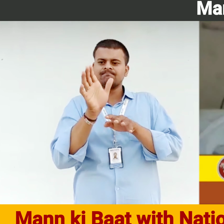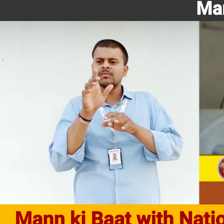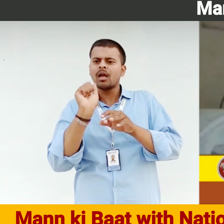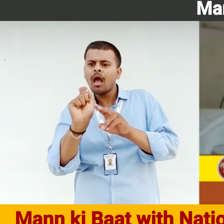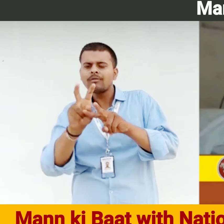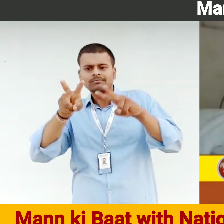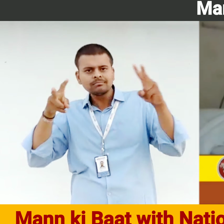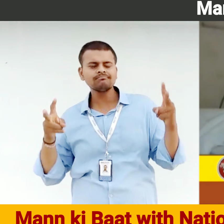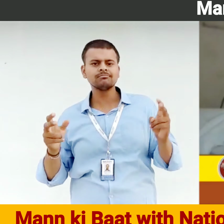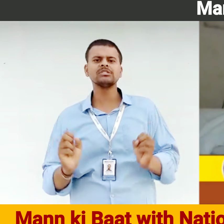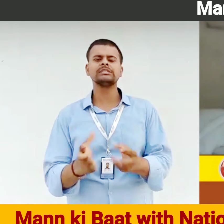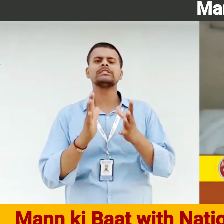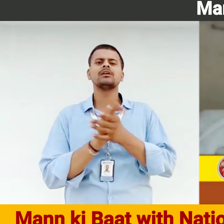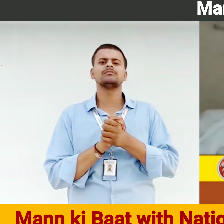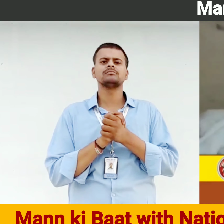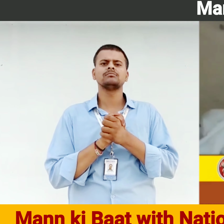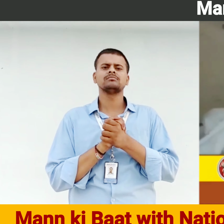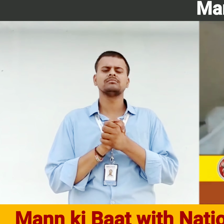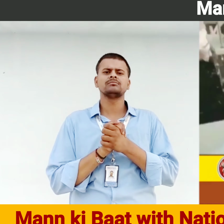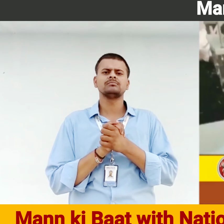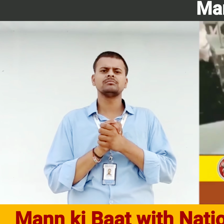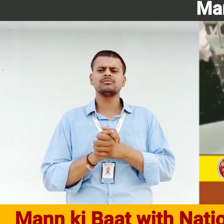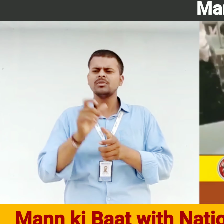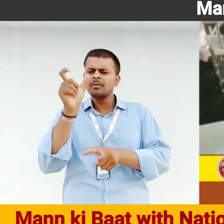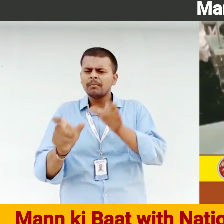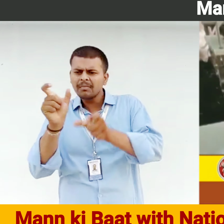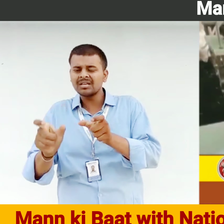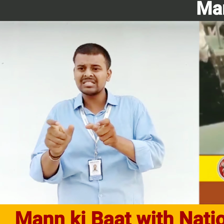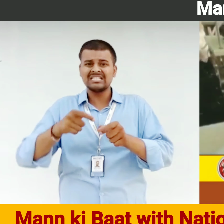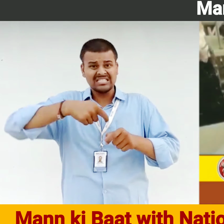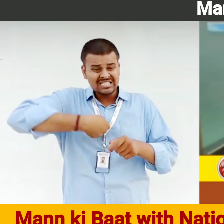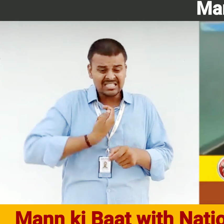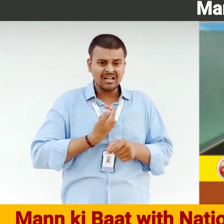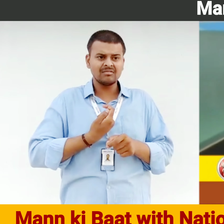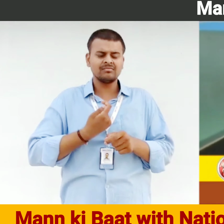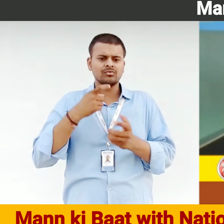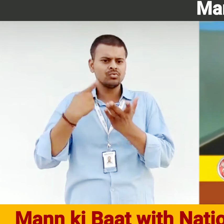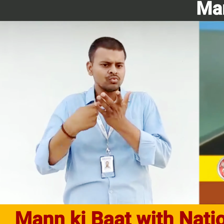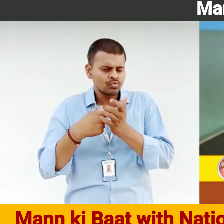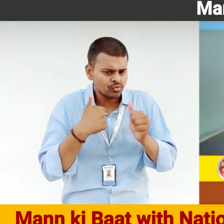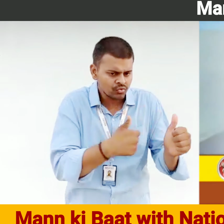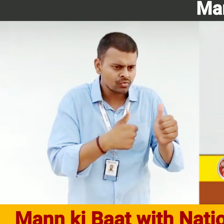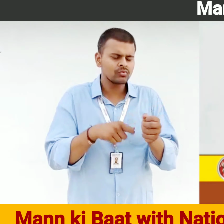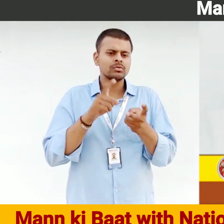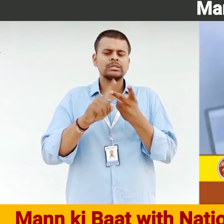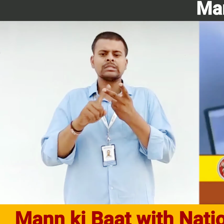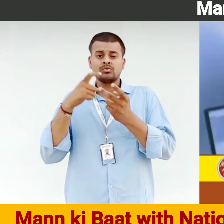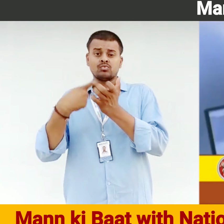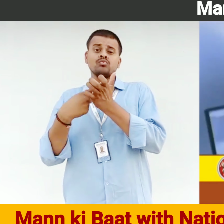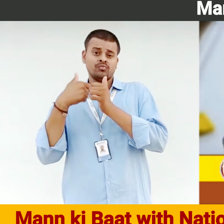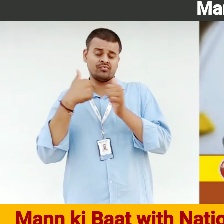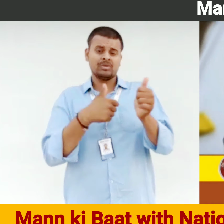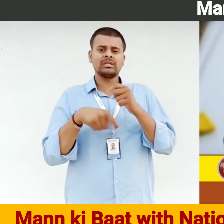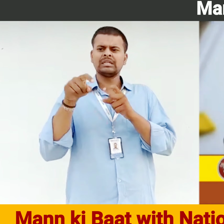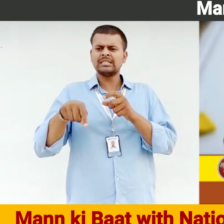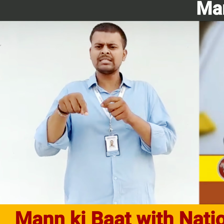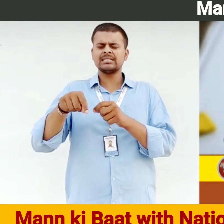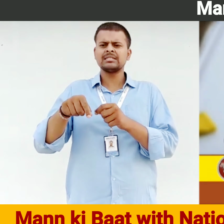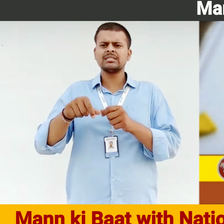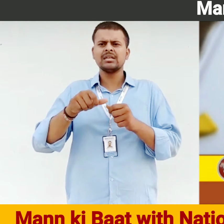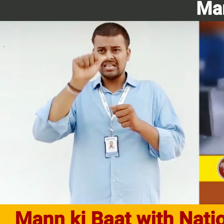में व्यापक मंथन शुरू हुआ है। लोगों ने अब इसे अपना अभियान बनाना शुरू किया है।